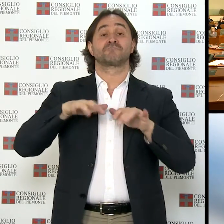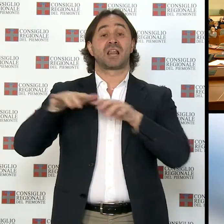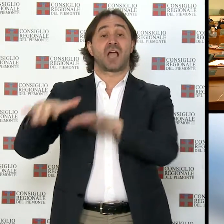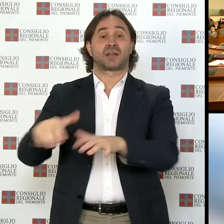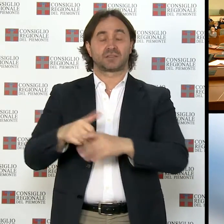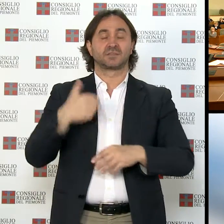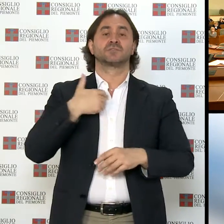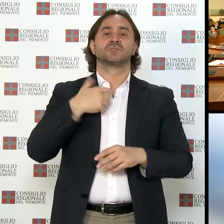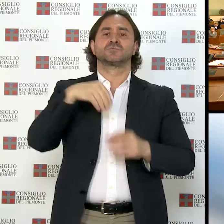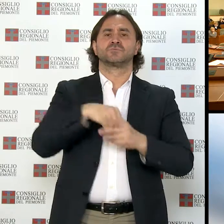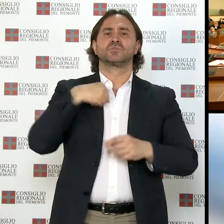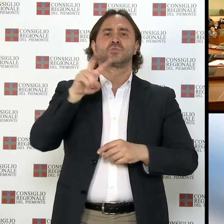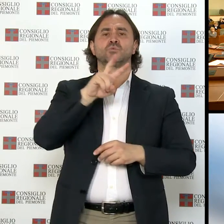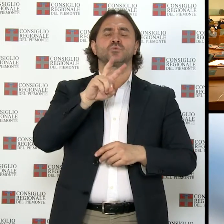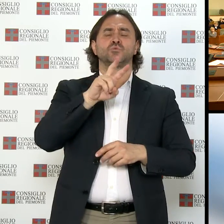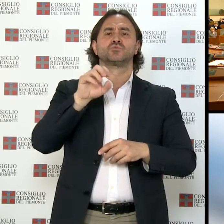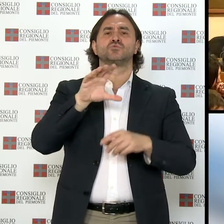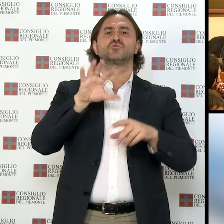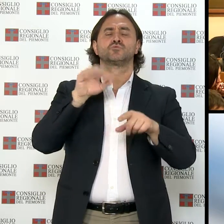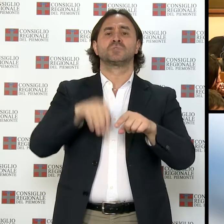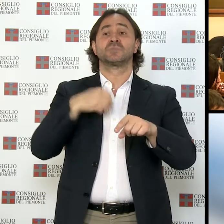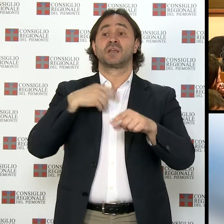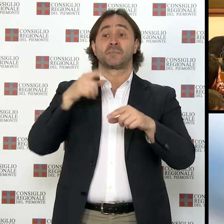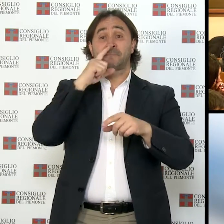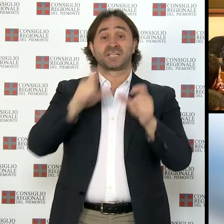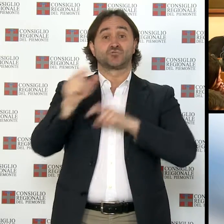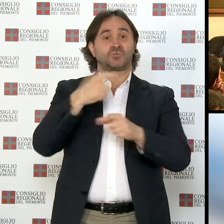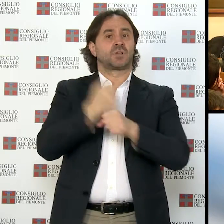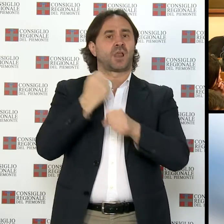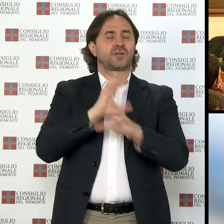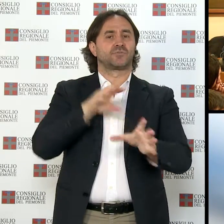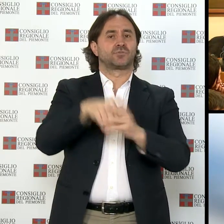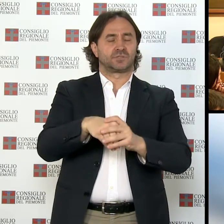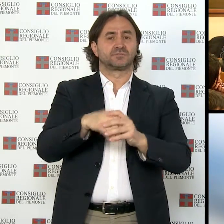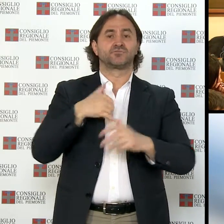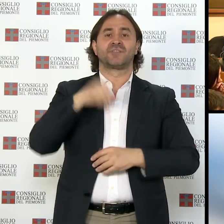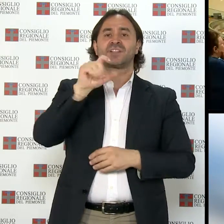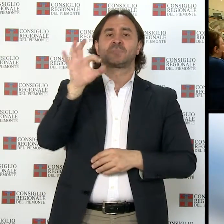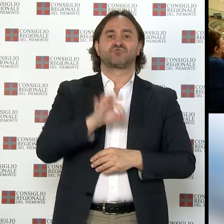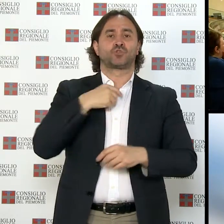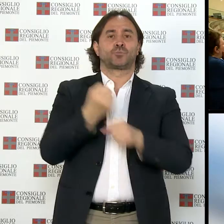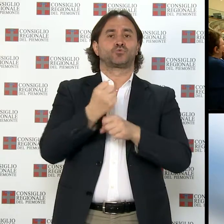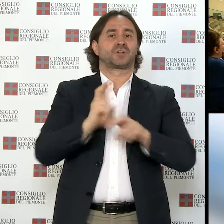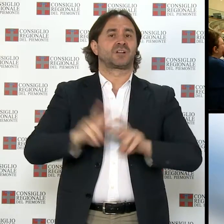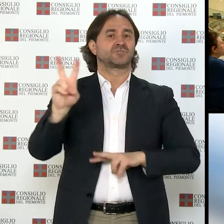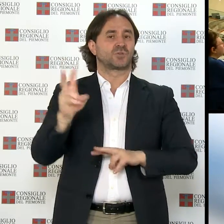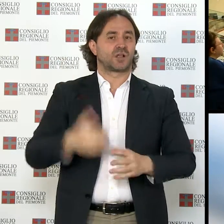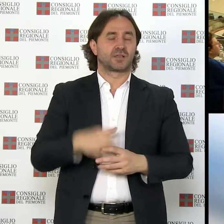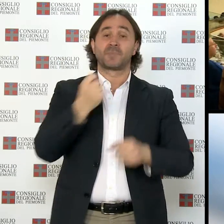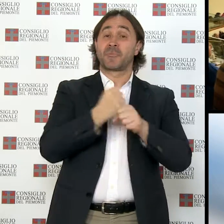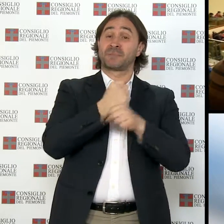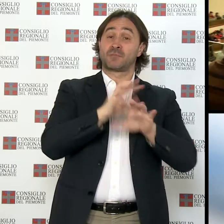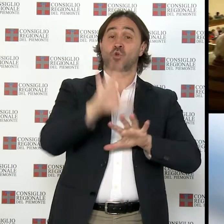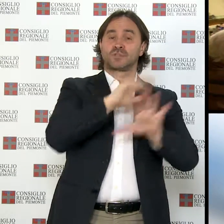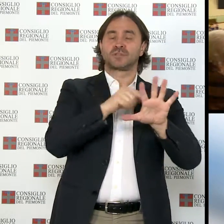1,65 milioni di persone, incidendo per il 20% sulla produzione nazionale. Il Piemonte vanta una particolare